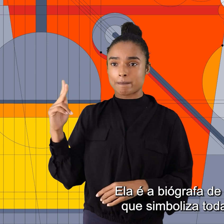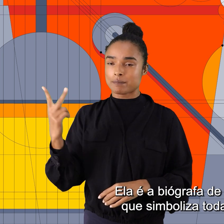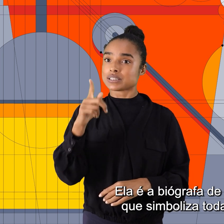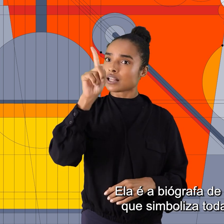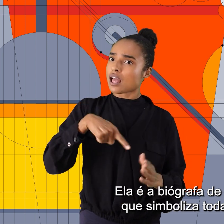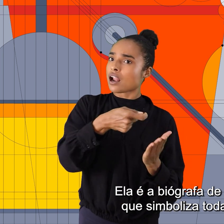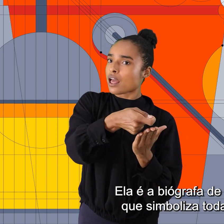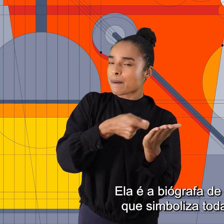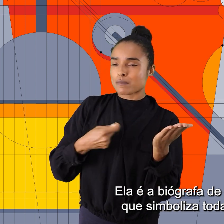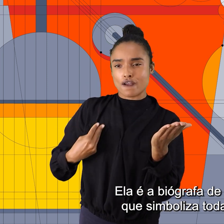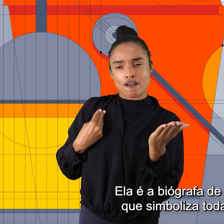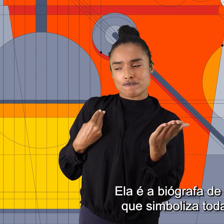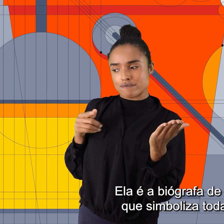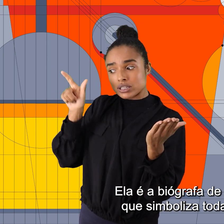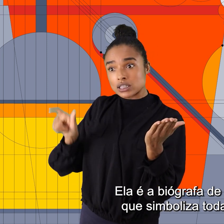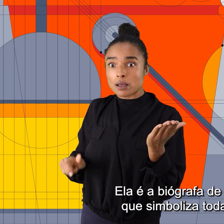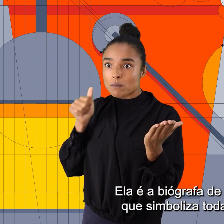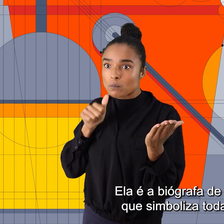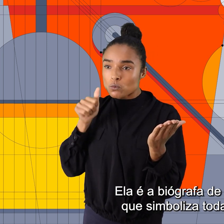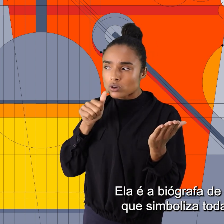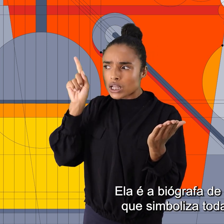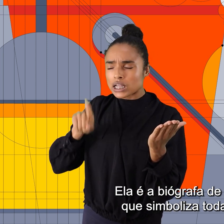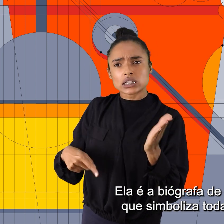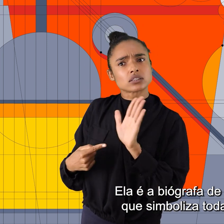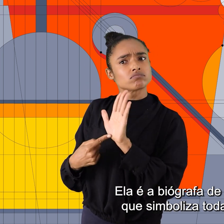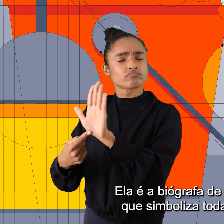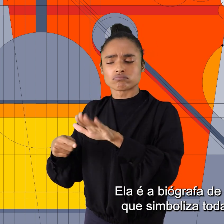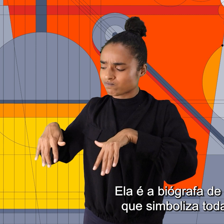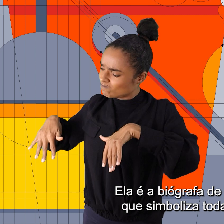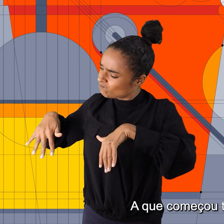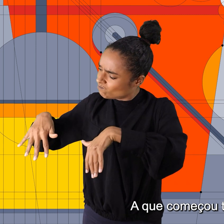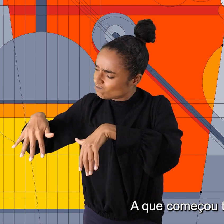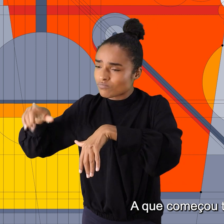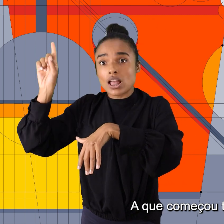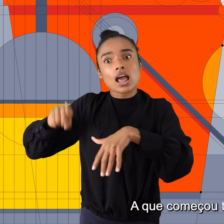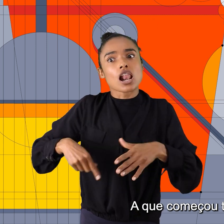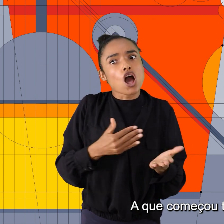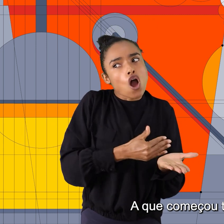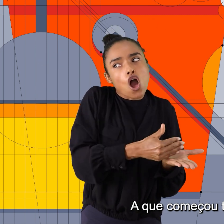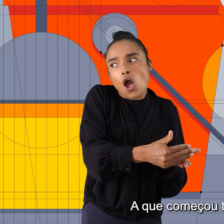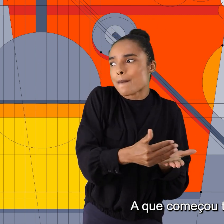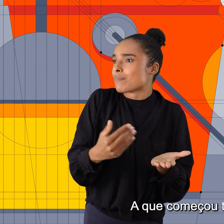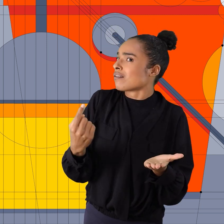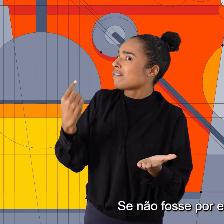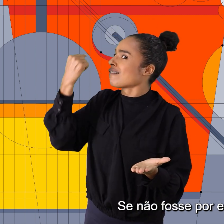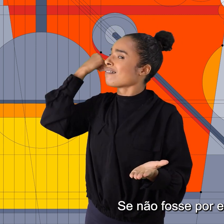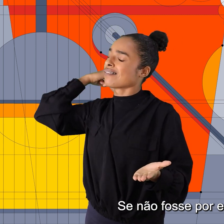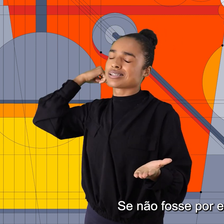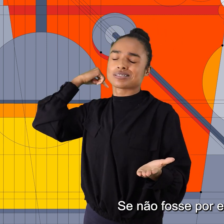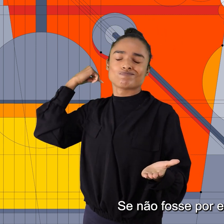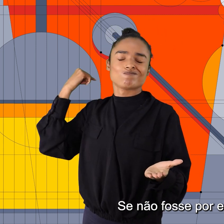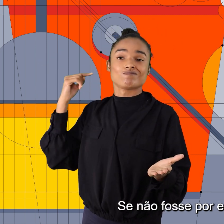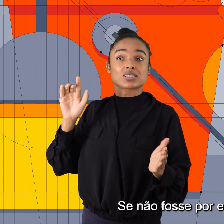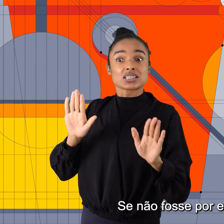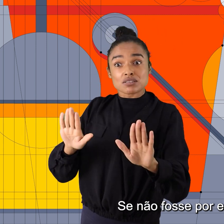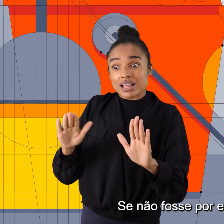Ela é a biógrafa de uma mulher que simboliza toda essa luta. A que começou tudo isso. Se não fosse